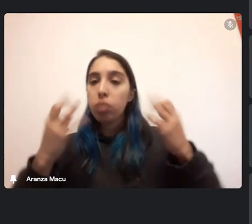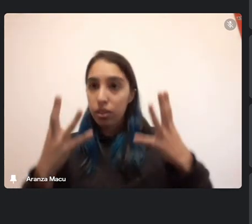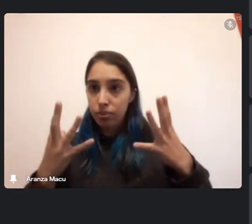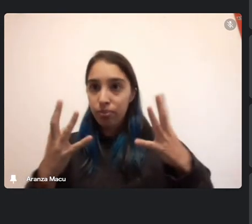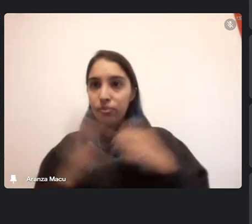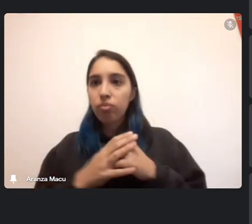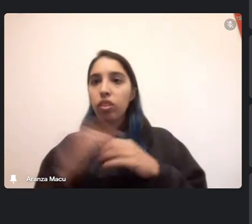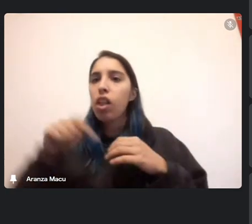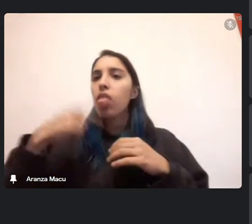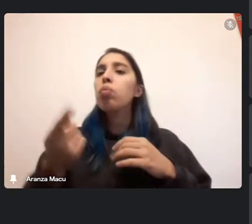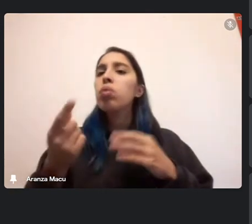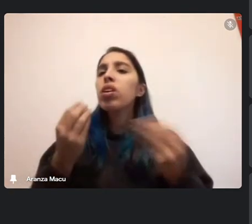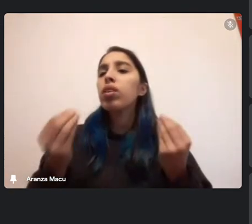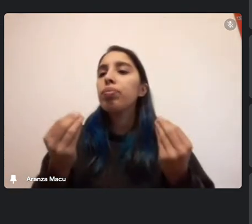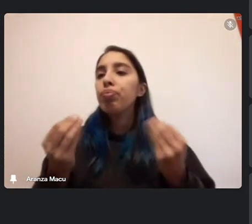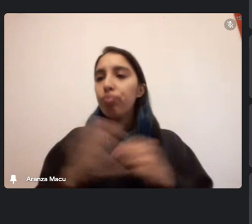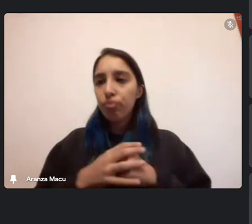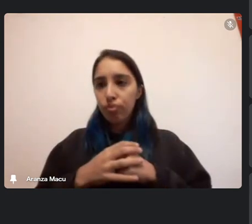Luego, ¿qué sigue?